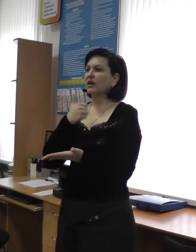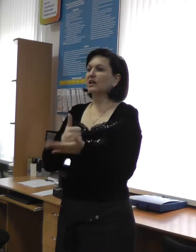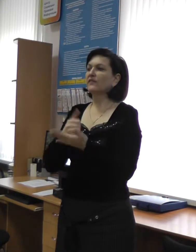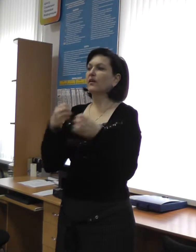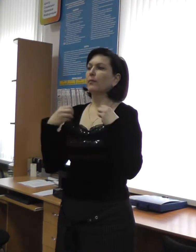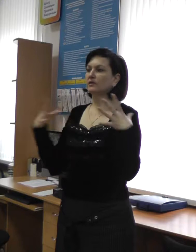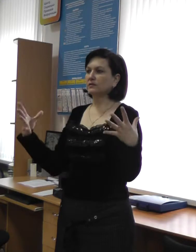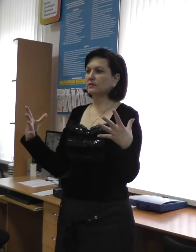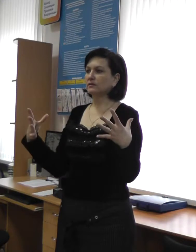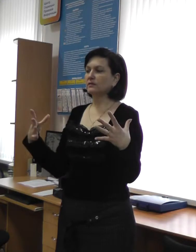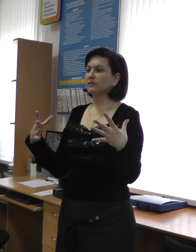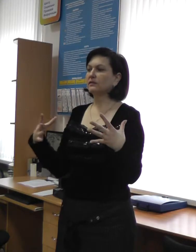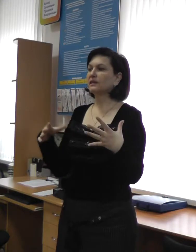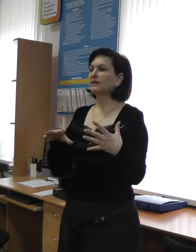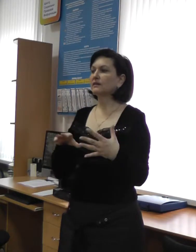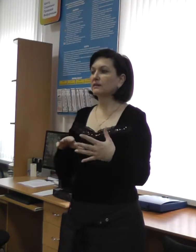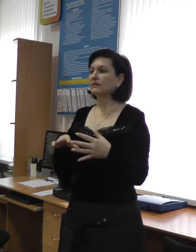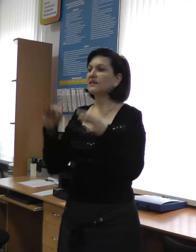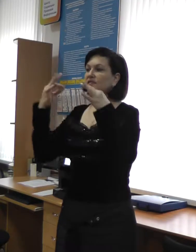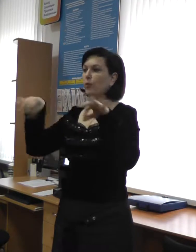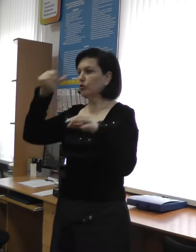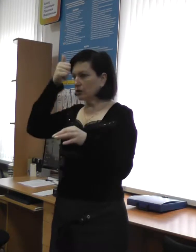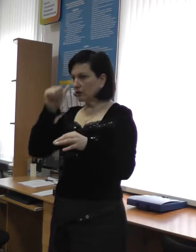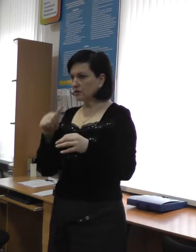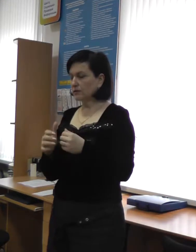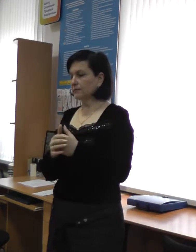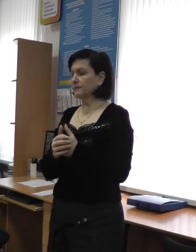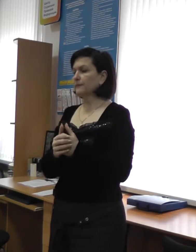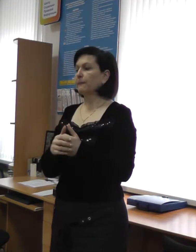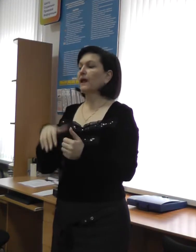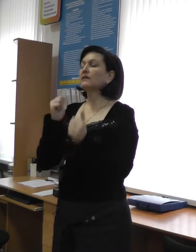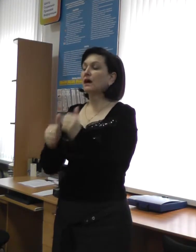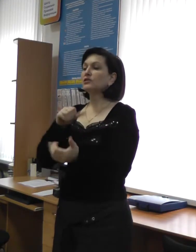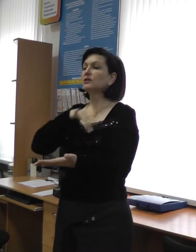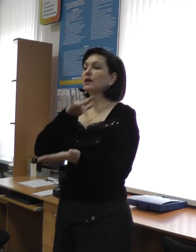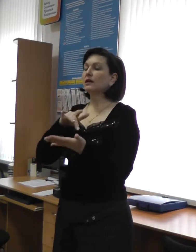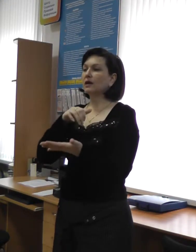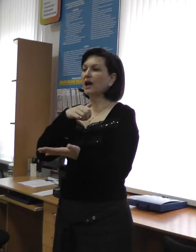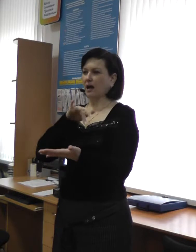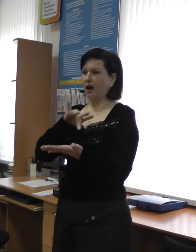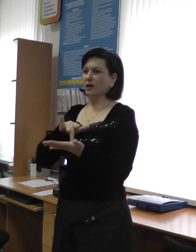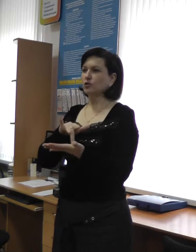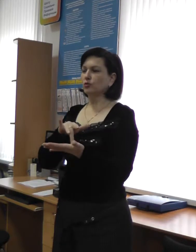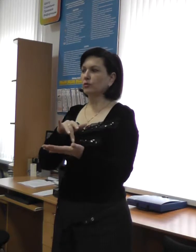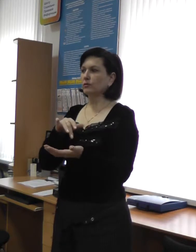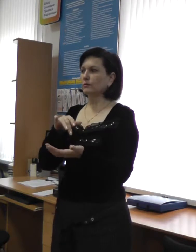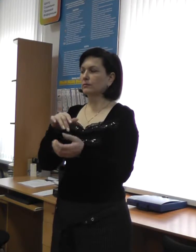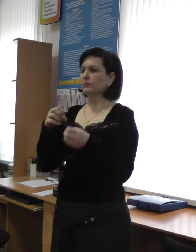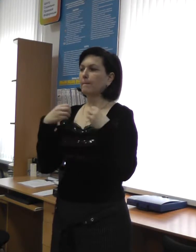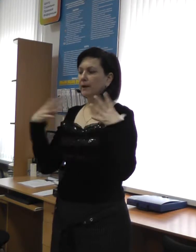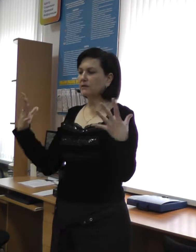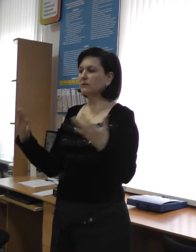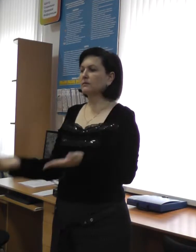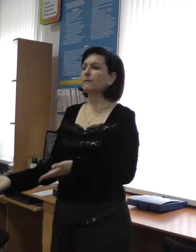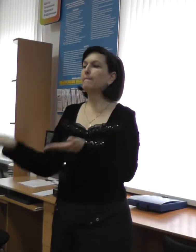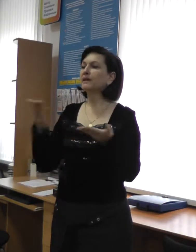– Дня независимости Греции. На каждый городской праздник, конечно, приглашают